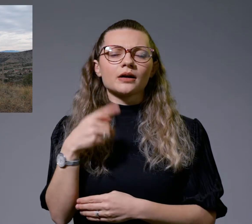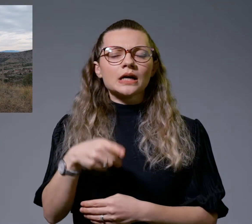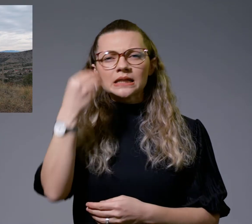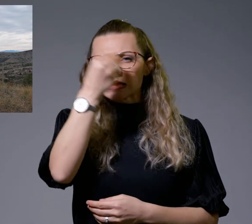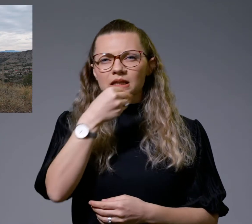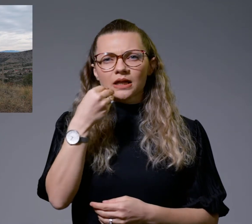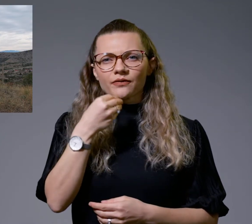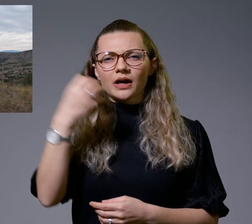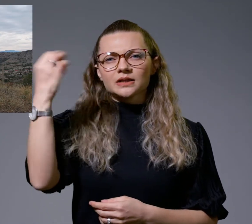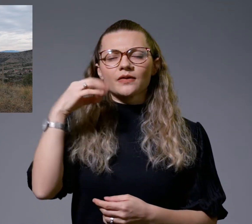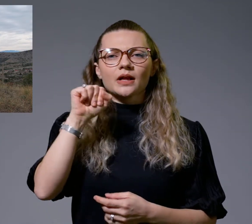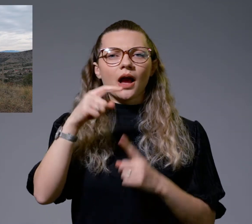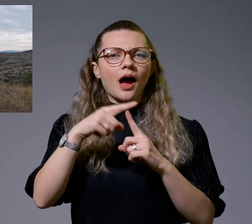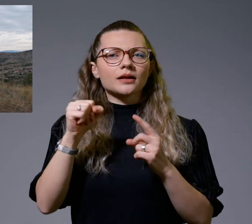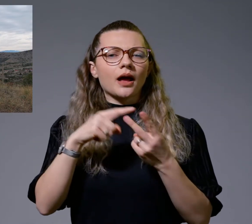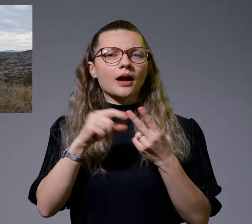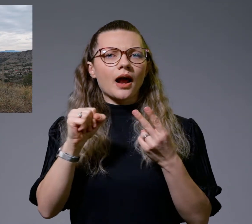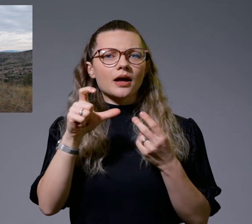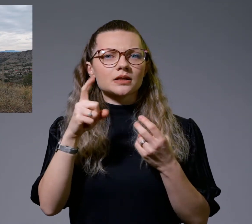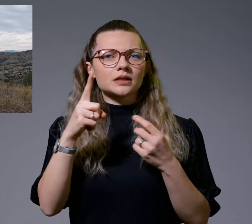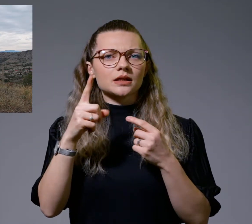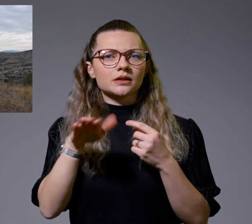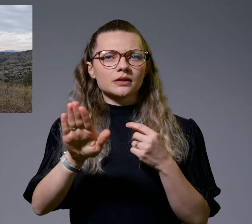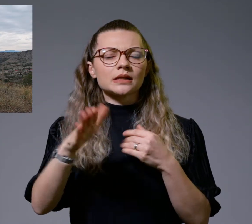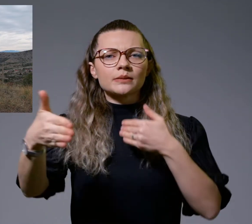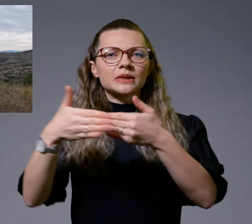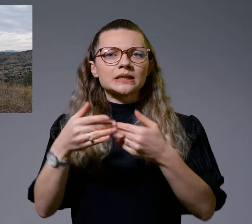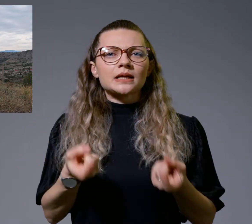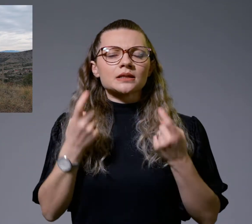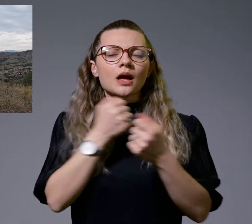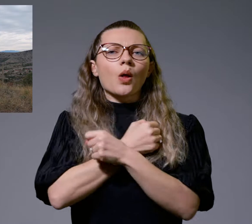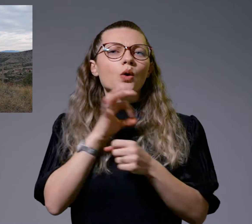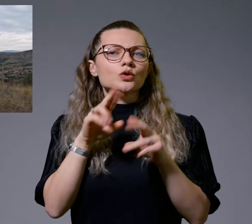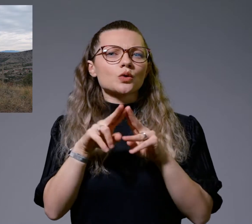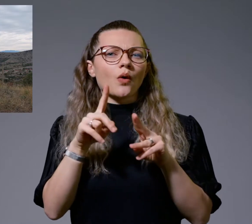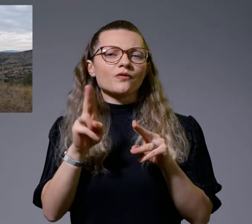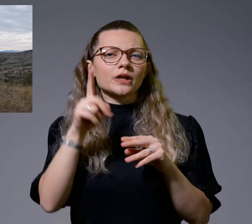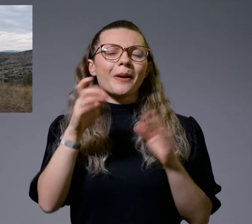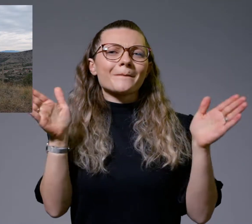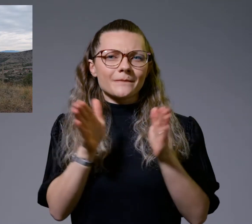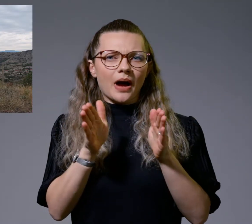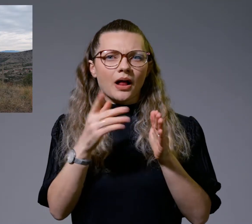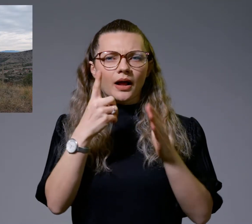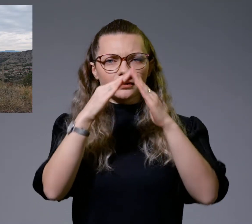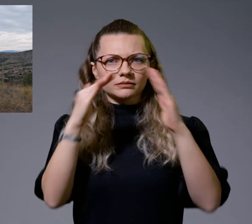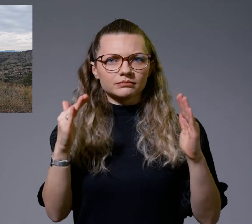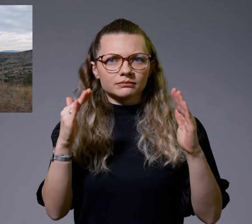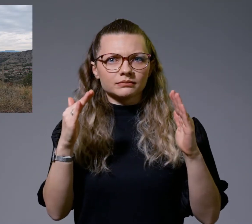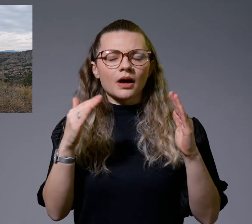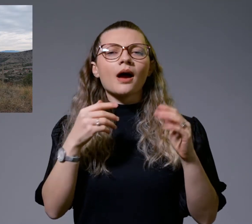Свети Атанаси во близина на село Зовиќ е мала, еднопродна градба, иззидана од камен и варов